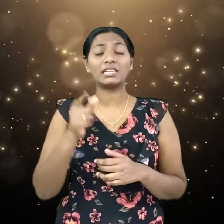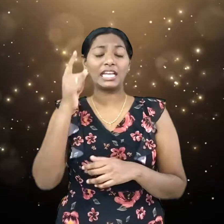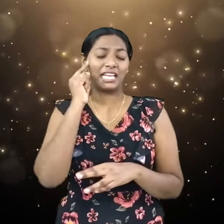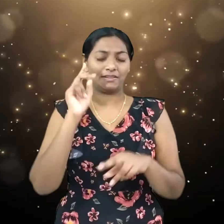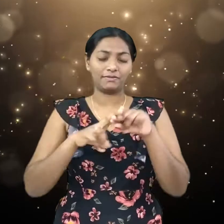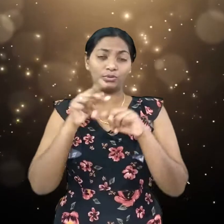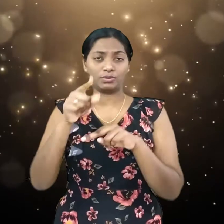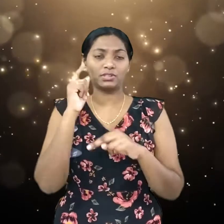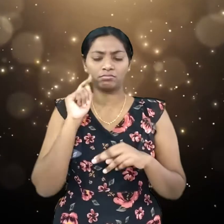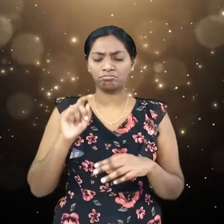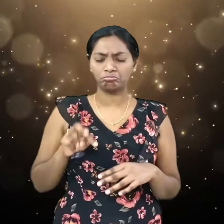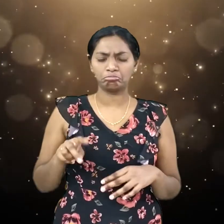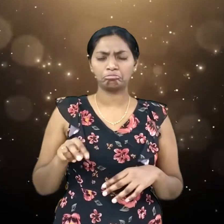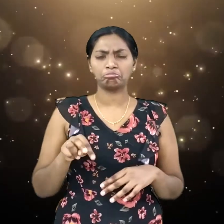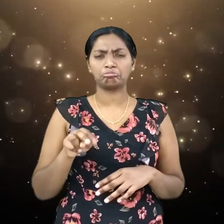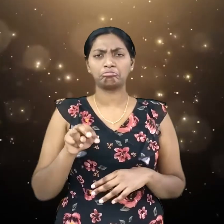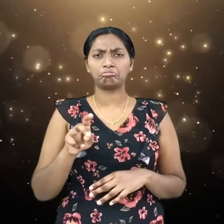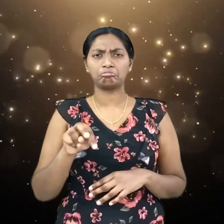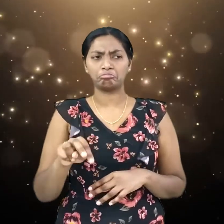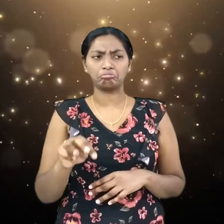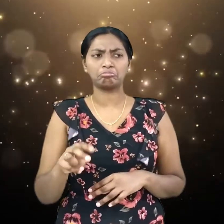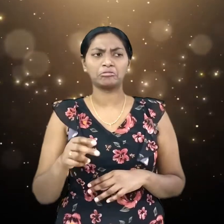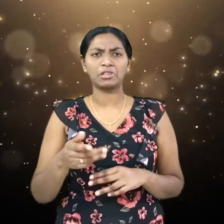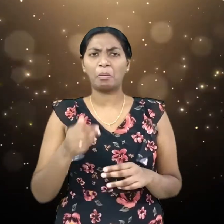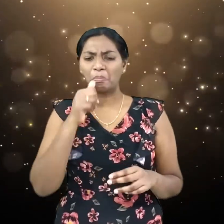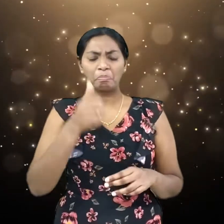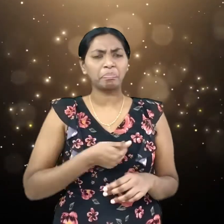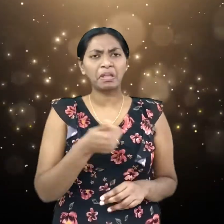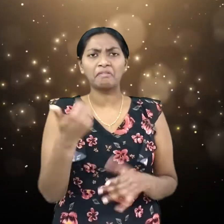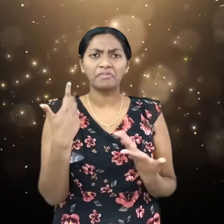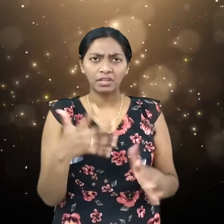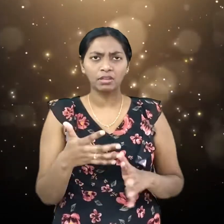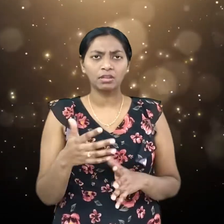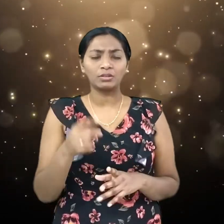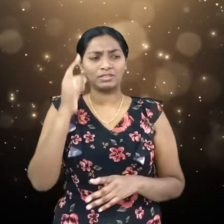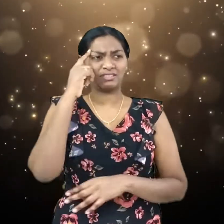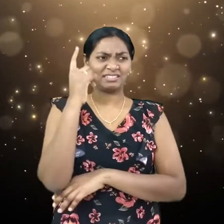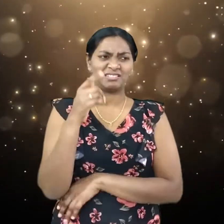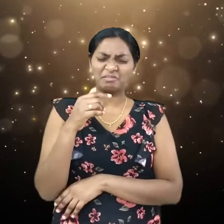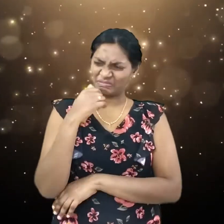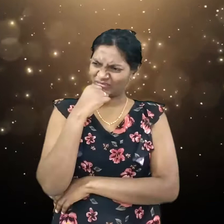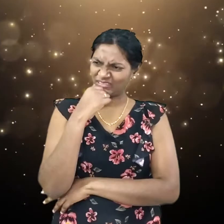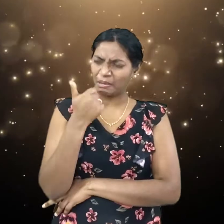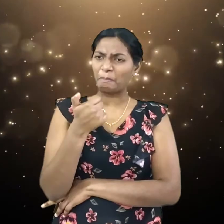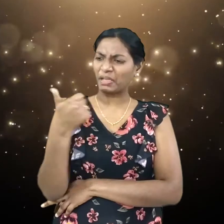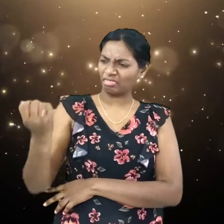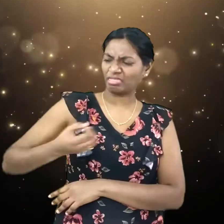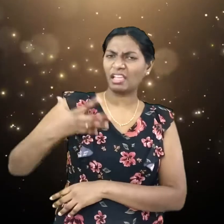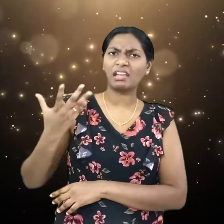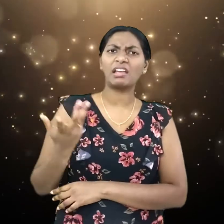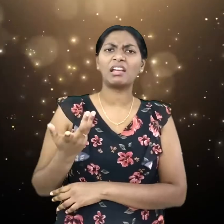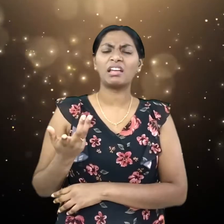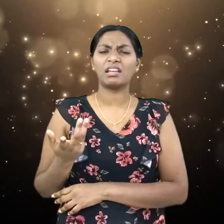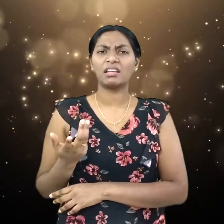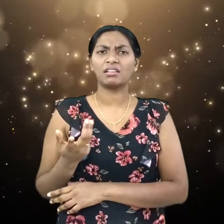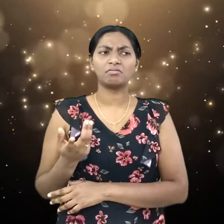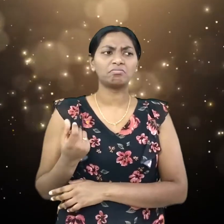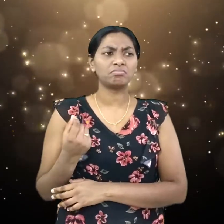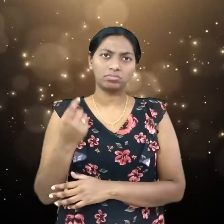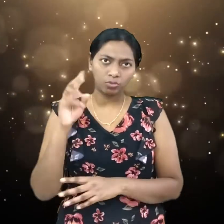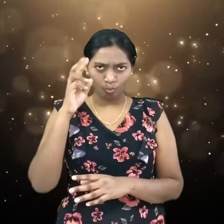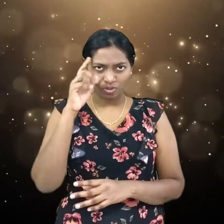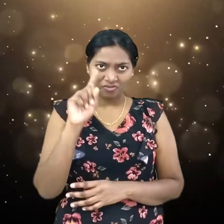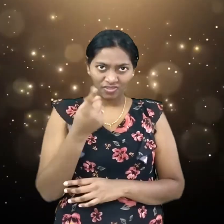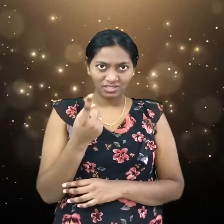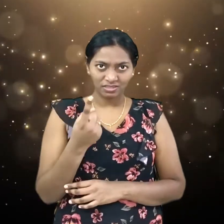इस्तेमाल। सोचिए आप जा रहे थे और ऐसे ऐसे किसी ने आपके ऊपर पेन फेंक दिया, पहला दिमाग क्यों आएगा? इसने पेन मुझे क्यों दिया? नहीं